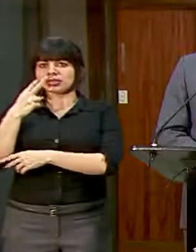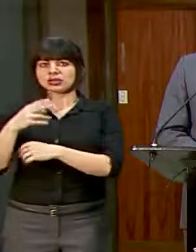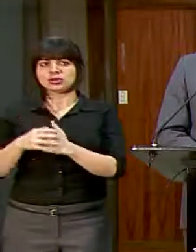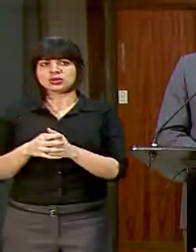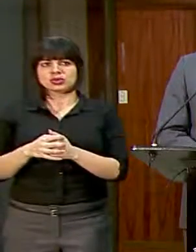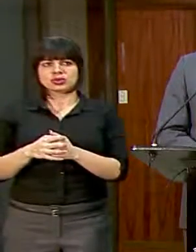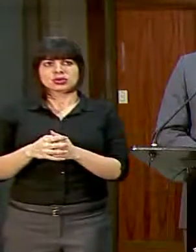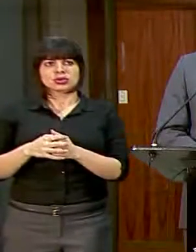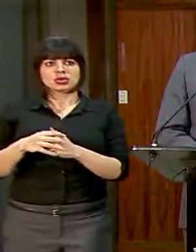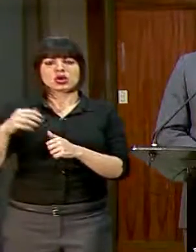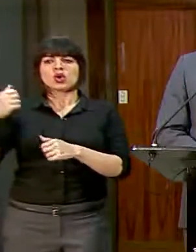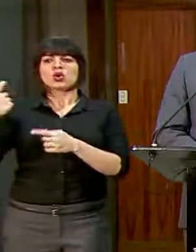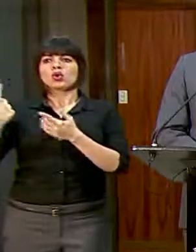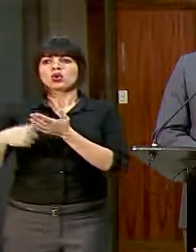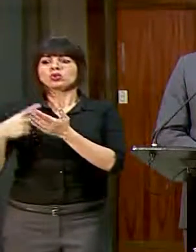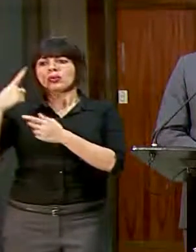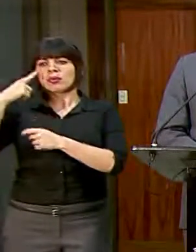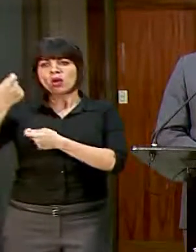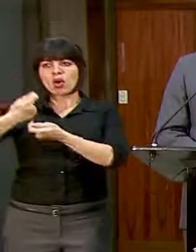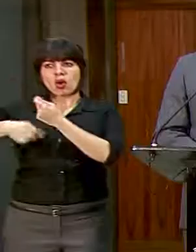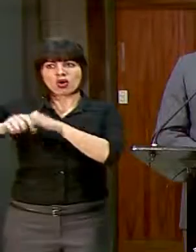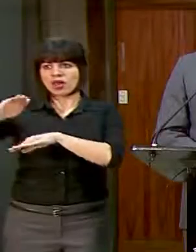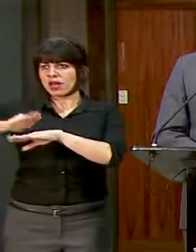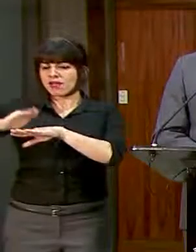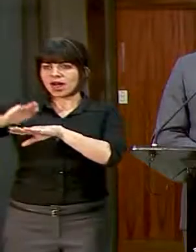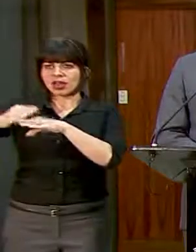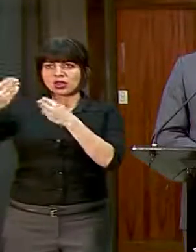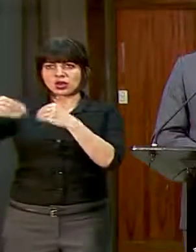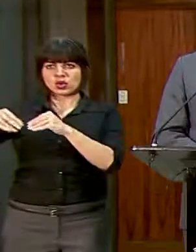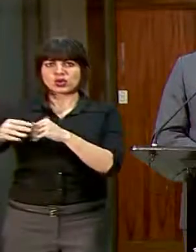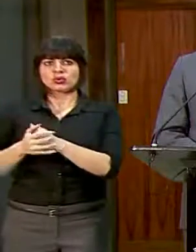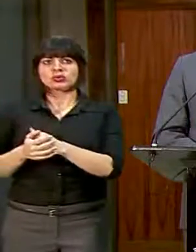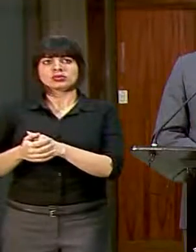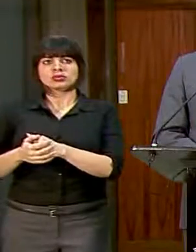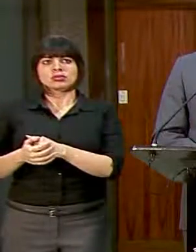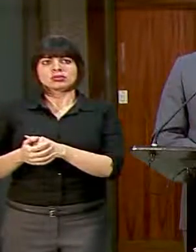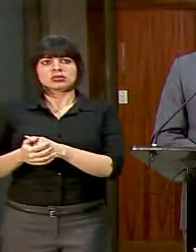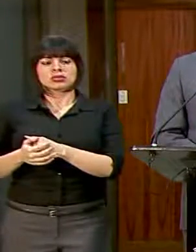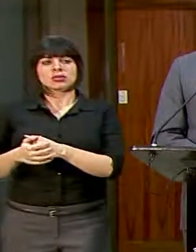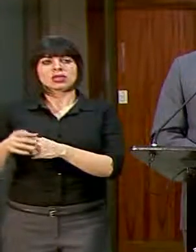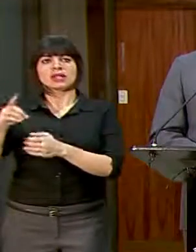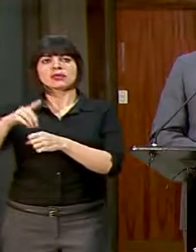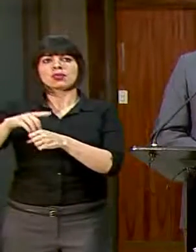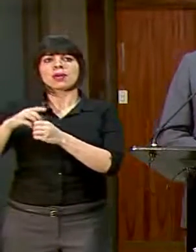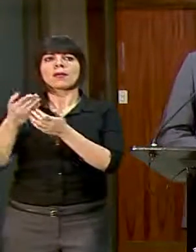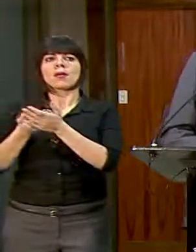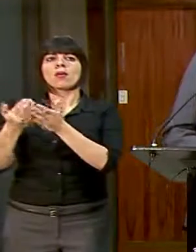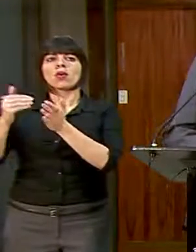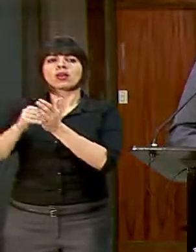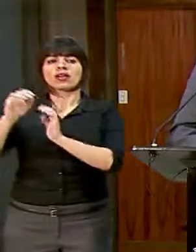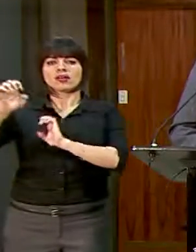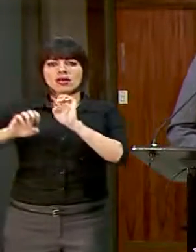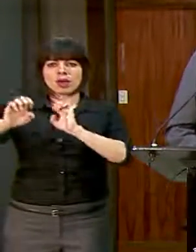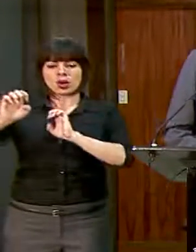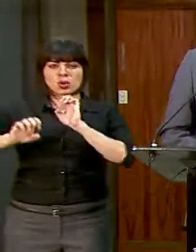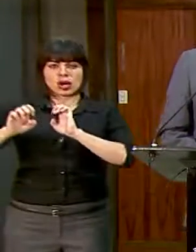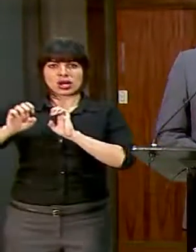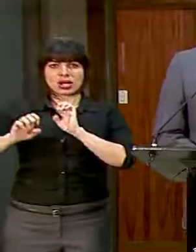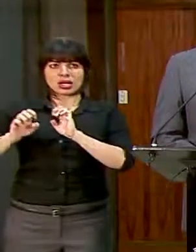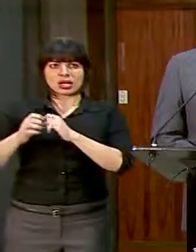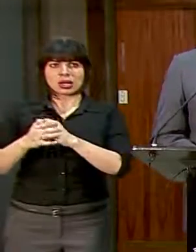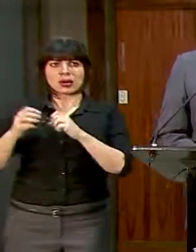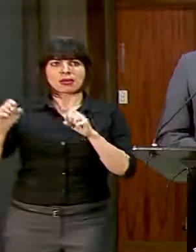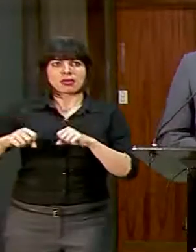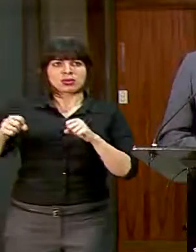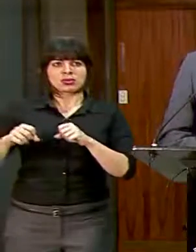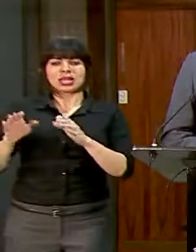de la lucha que hay por el tema de contrabando, para evitar el contrabando, los diputados están proponiendo nuevamente evaluar la posibilidad de